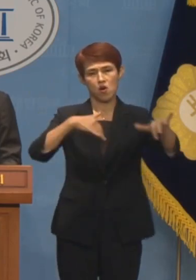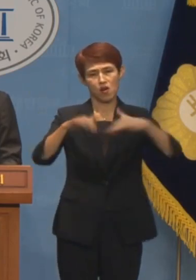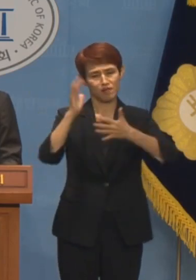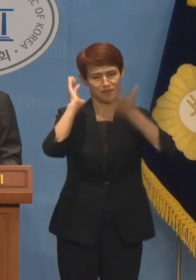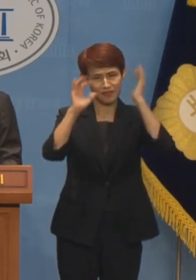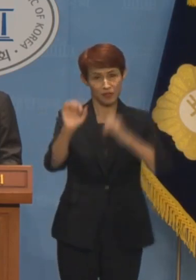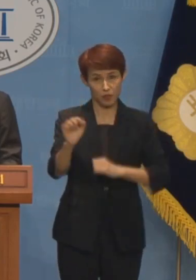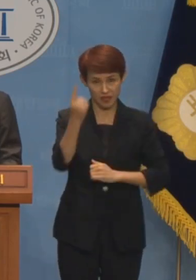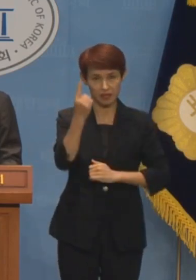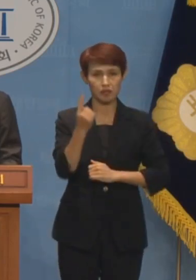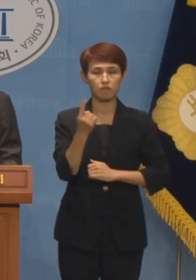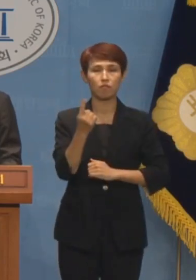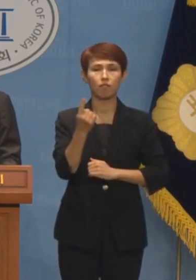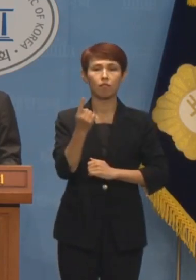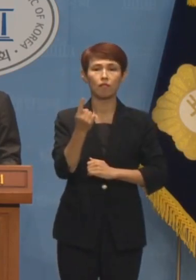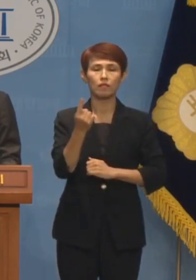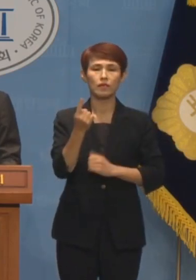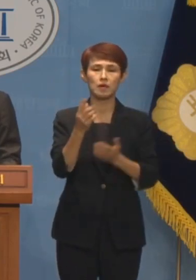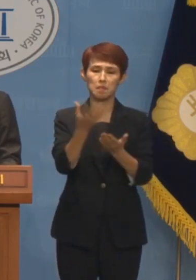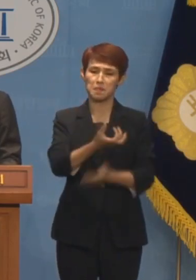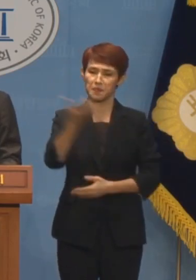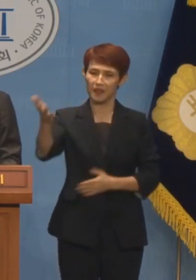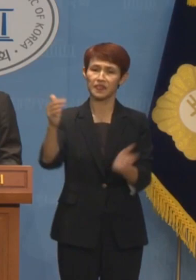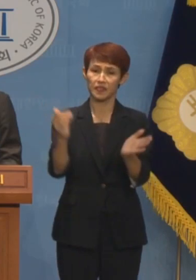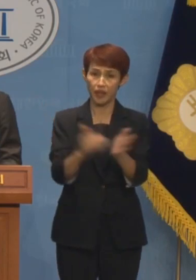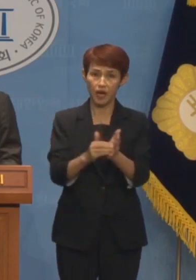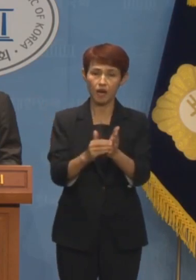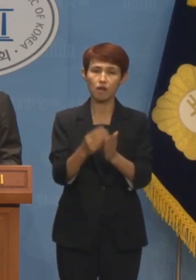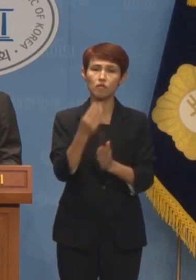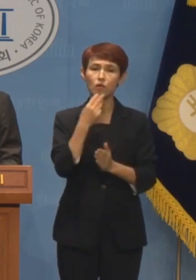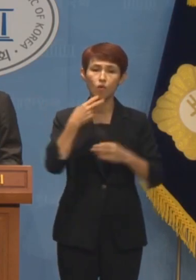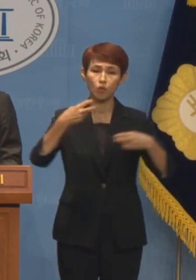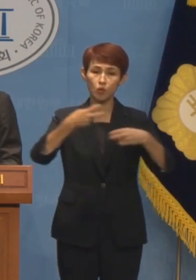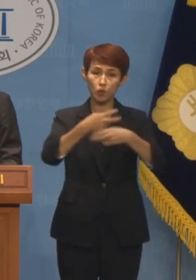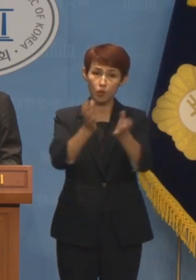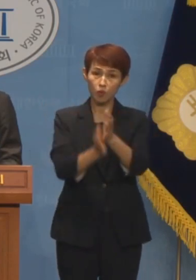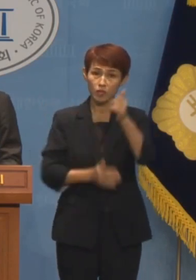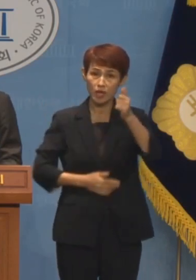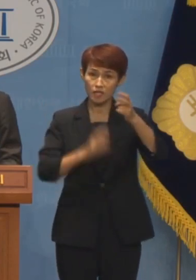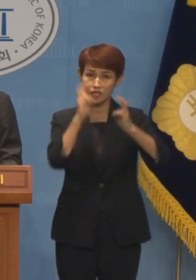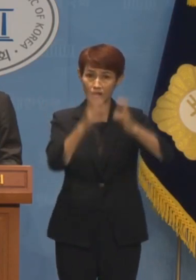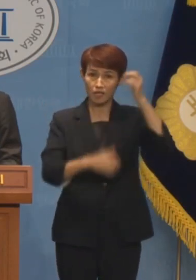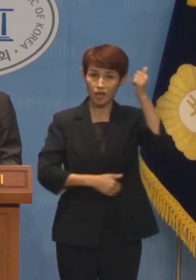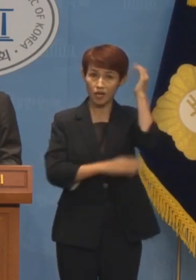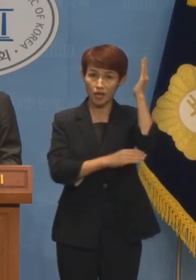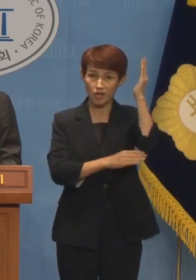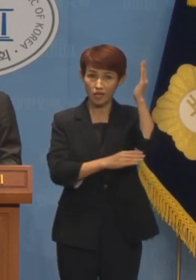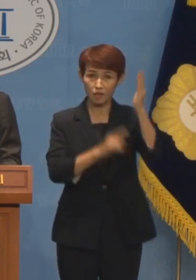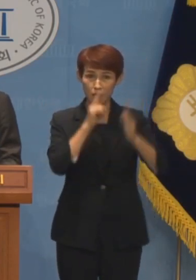치웠다는 서울교통공사 사장의 옹졸한 변명을 우리 국민 누가 믿겠습니까?